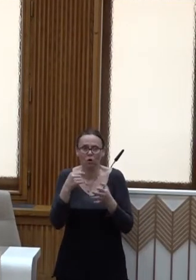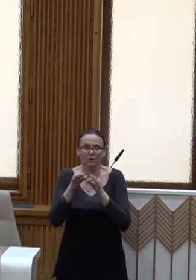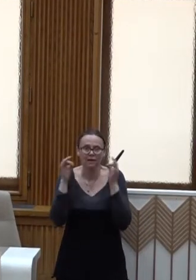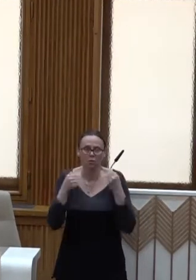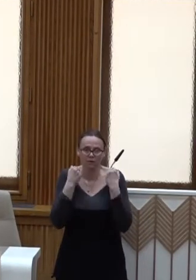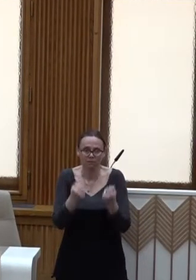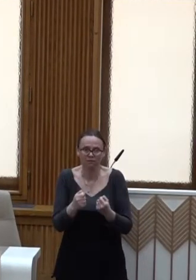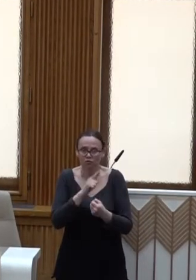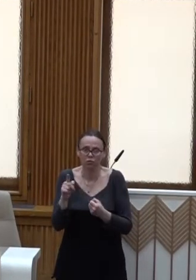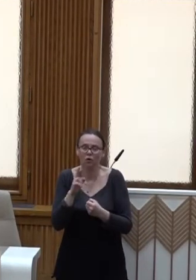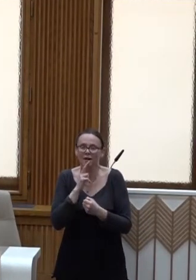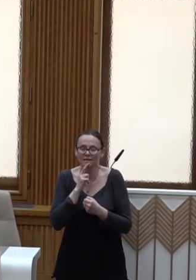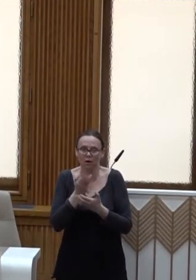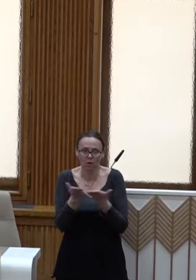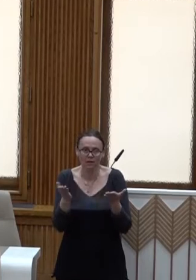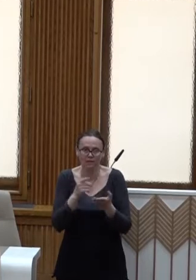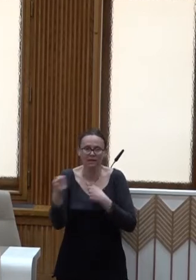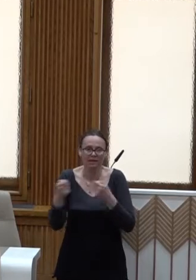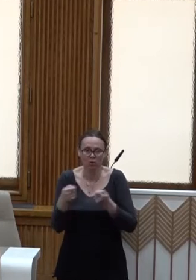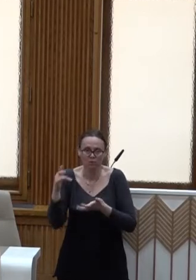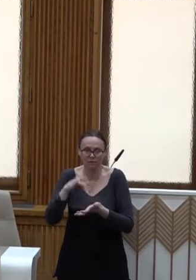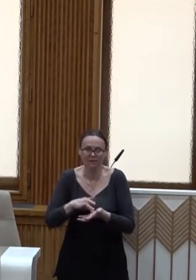do restauracij in trgovskih centrov.